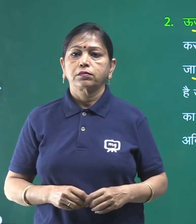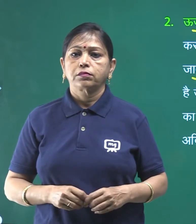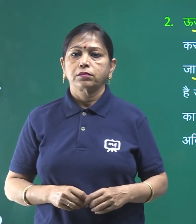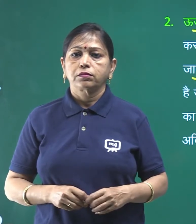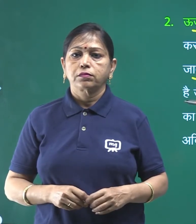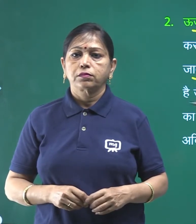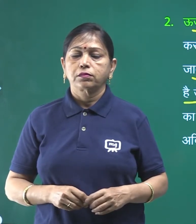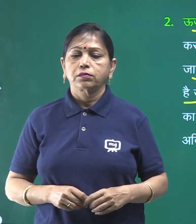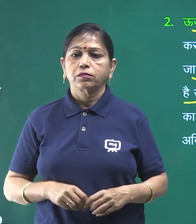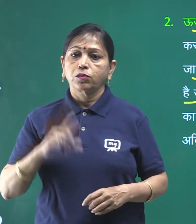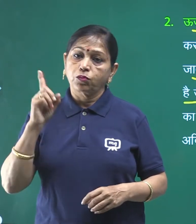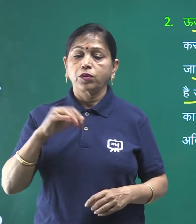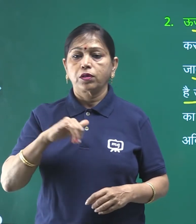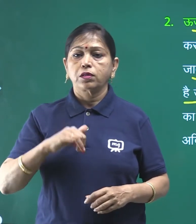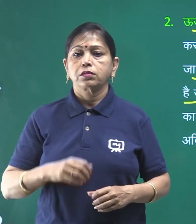वही है